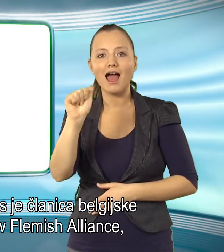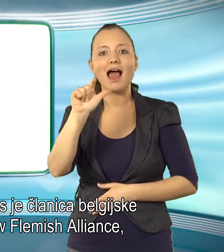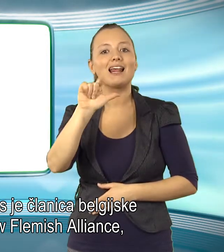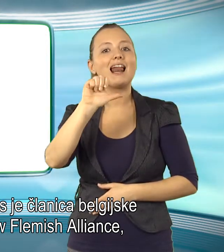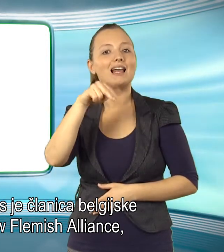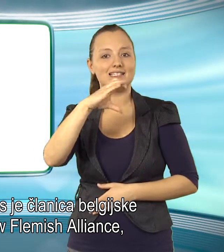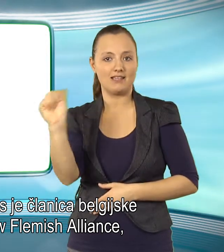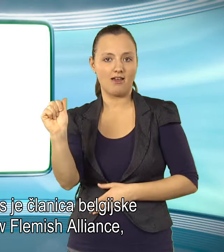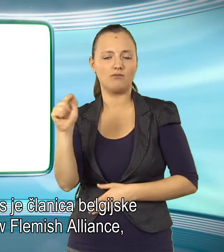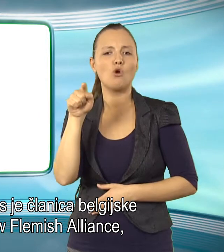od Belgije.